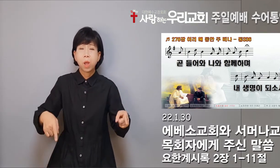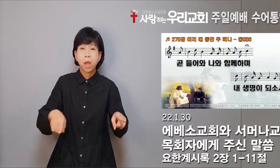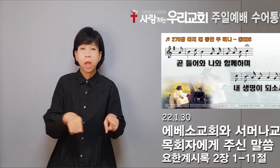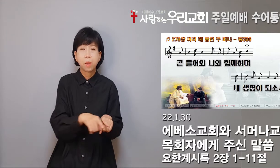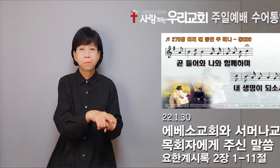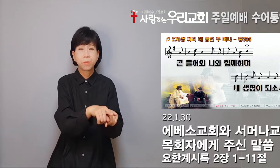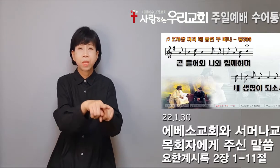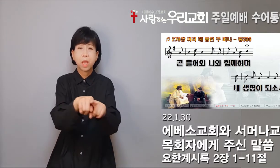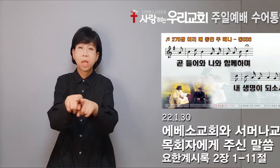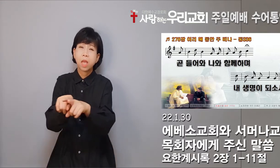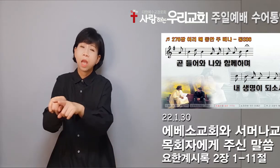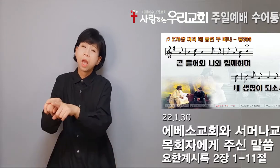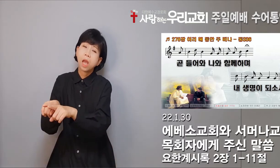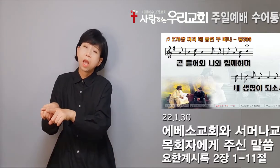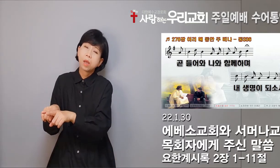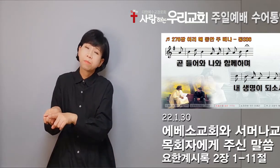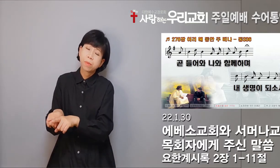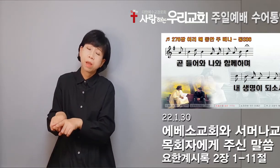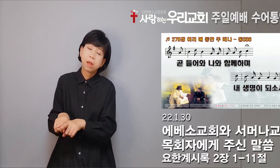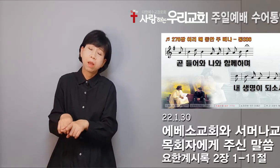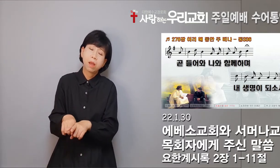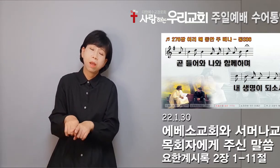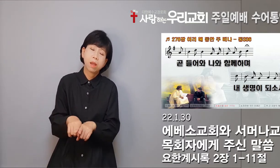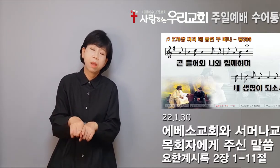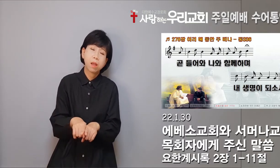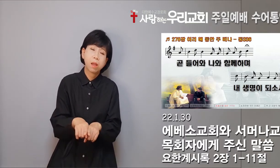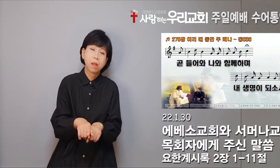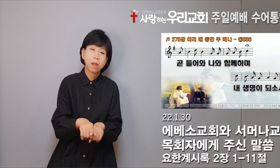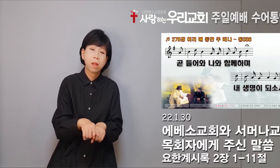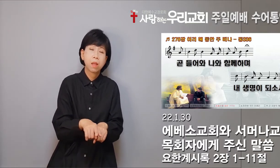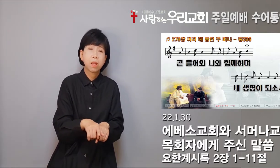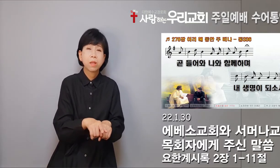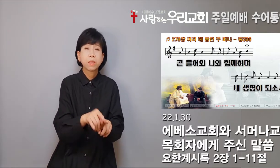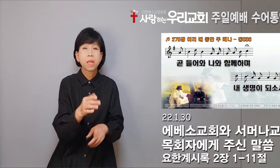겉들어와 나와 함께하며